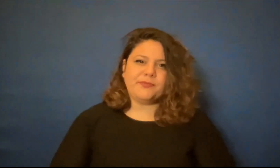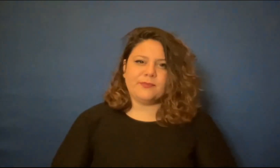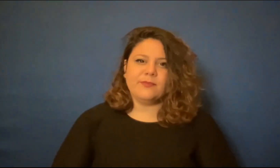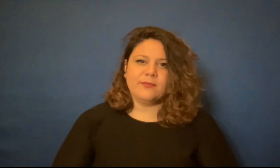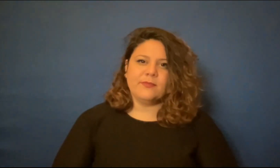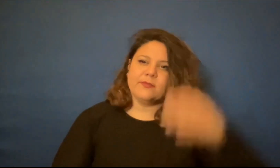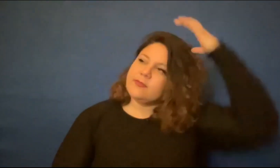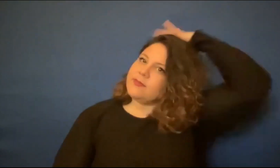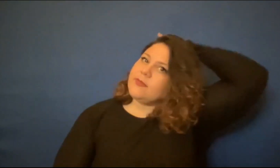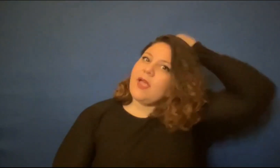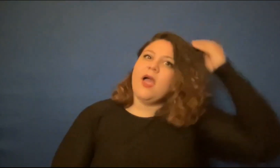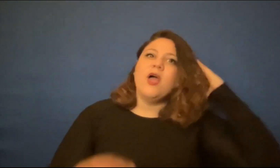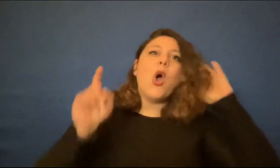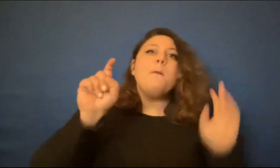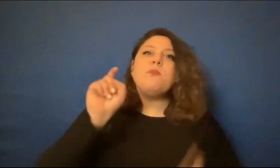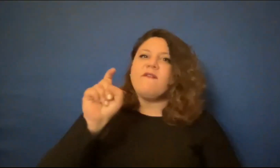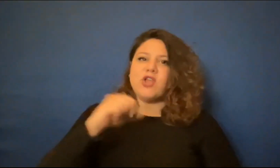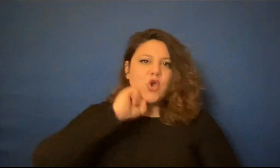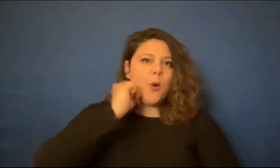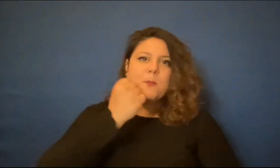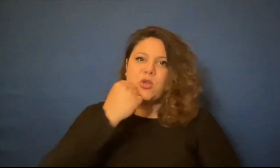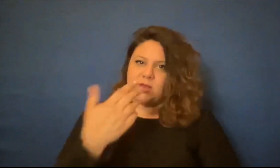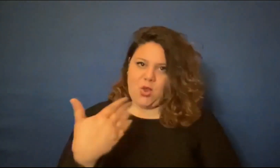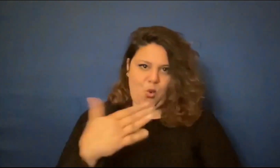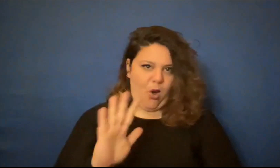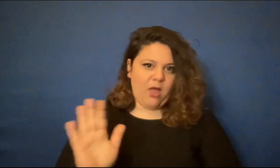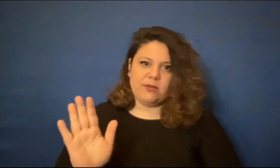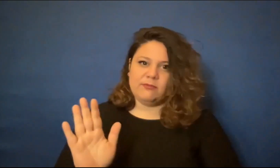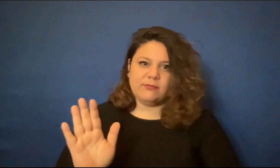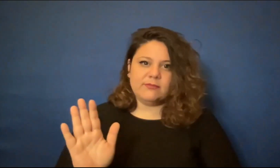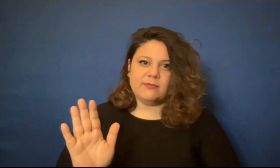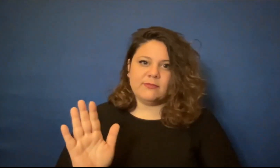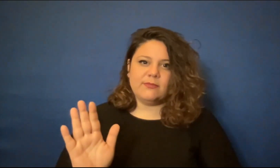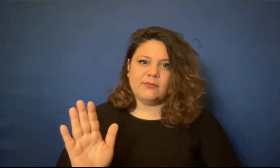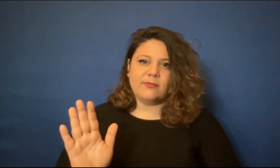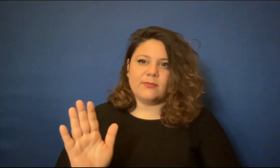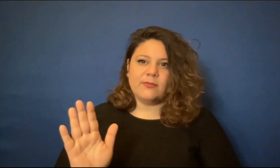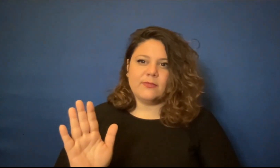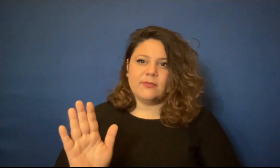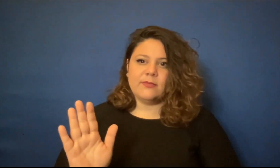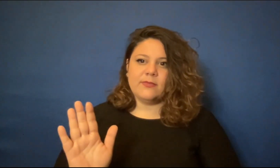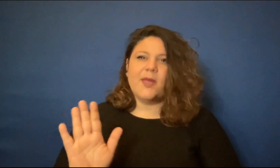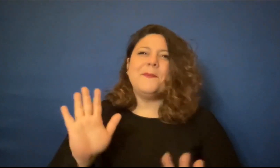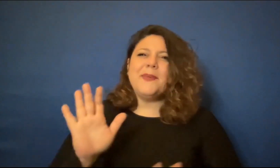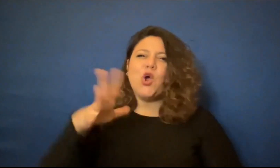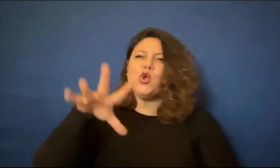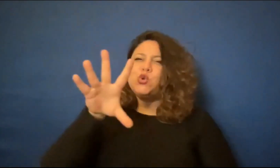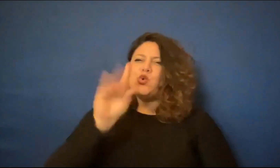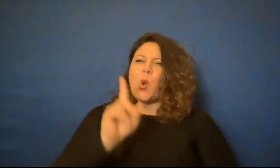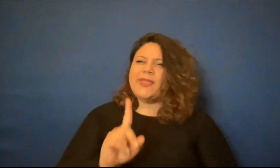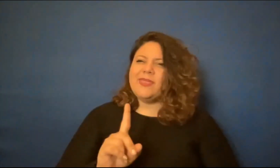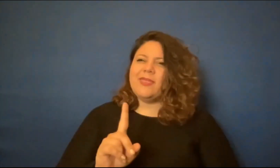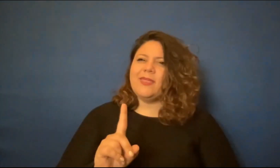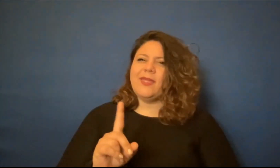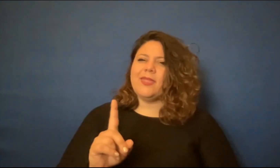profesores no me puedo quejar. De los profesores no me puedo quejar, pero lo que yo no comprendo es porque en